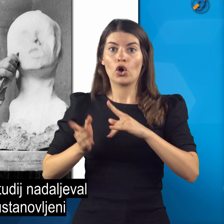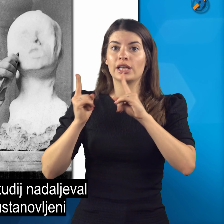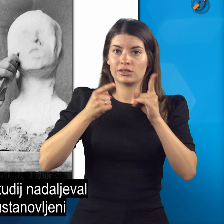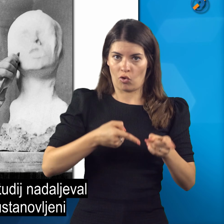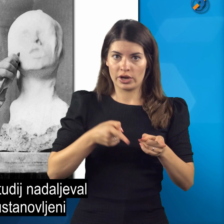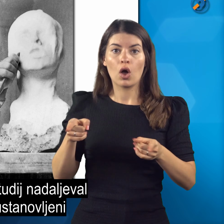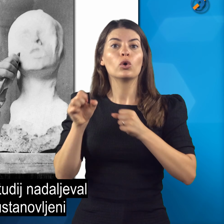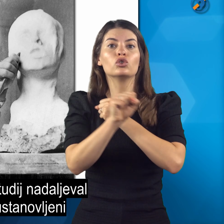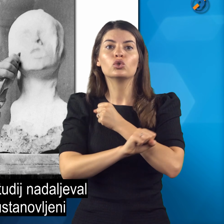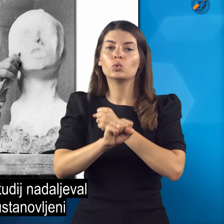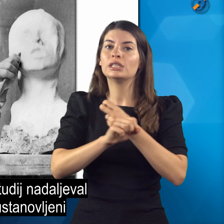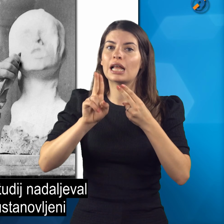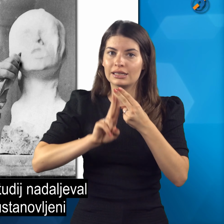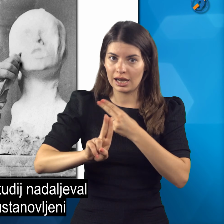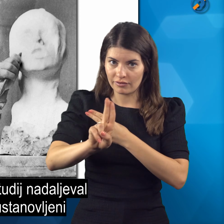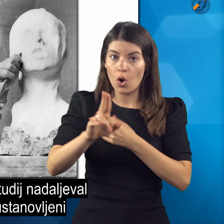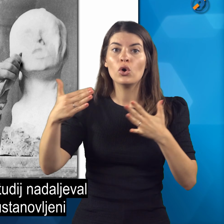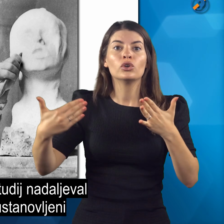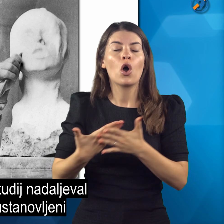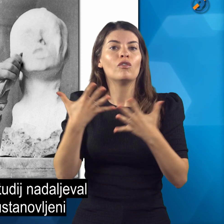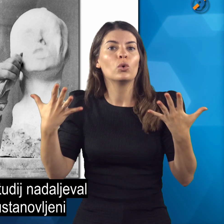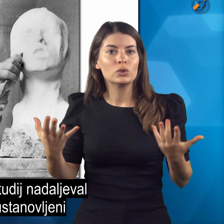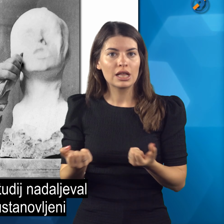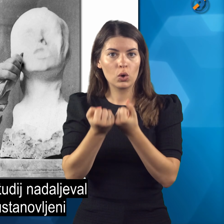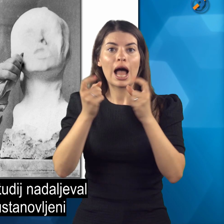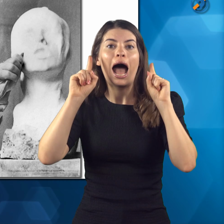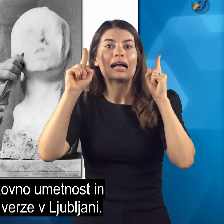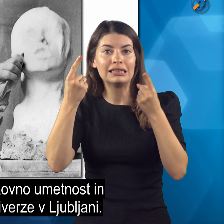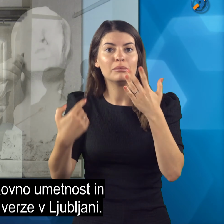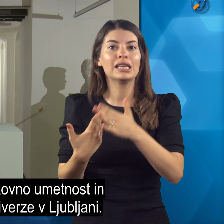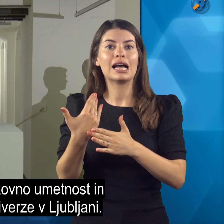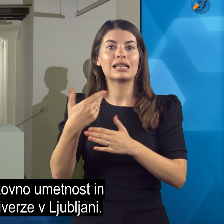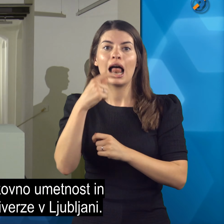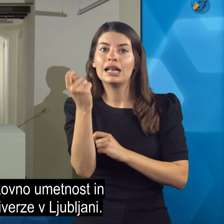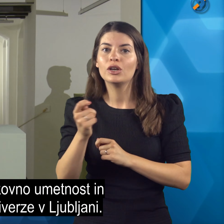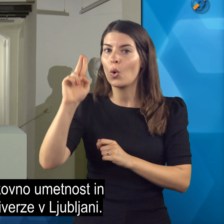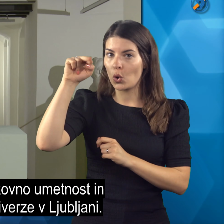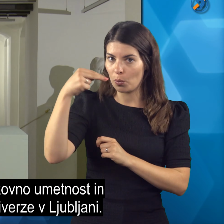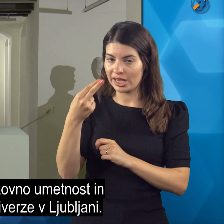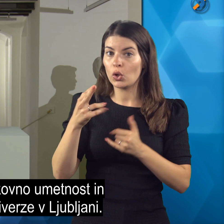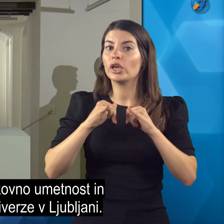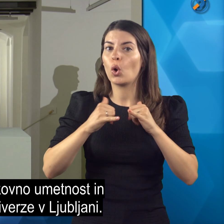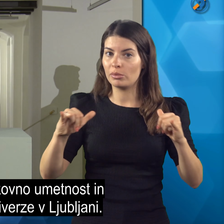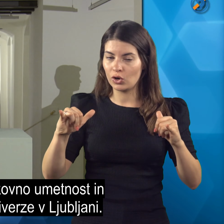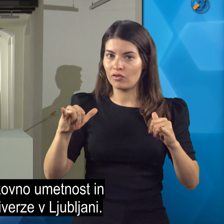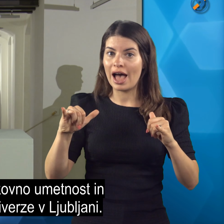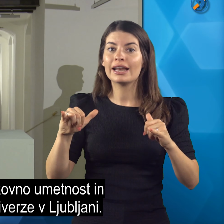Po vojni je študij nadaljeval na novo ustanovljeni Akademiji za likovno umetnost in oblikovanje Univerze v Ljubljani.